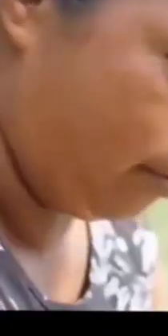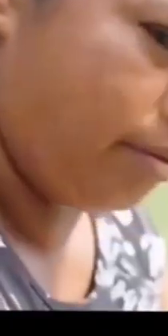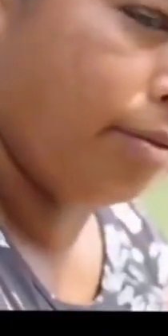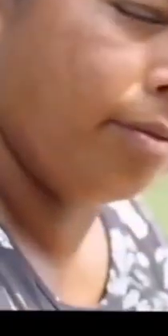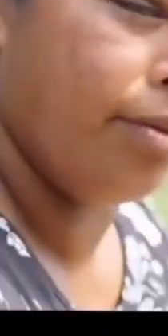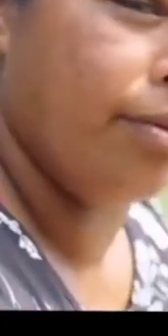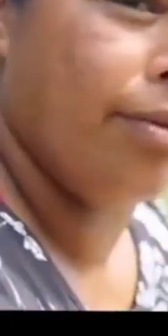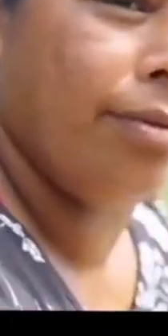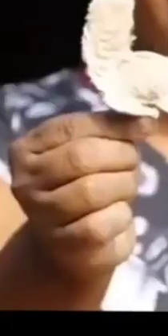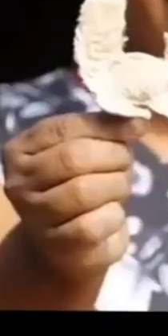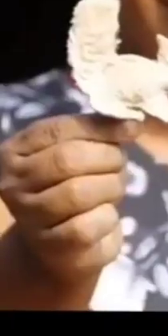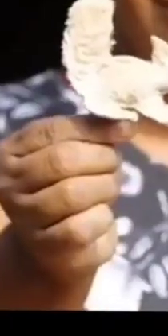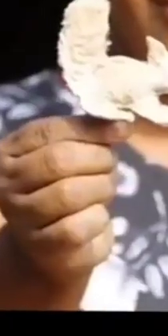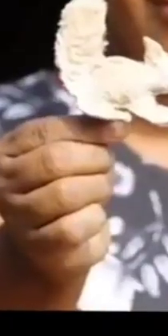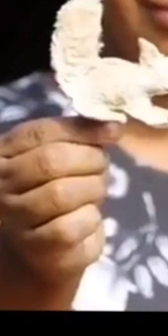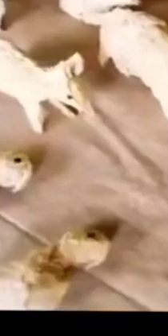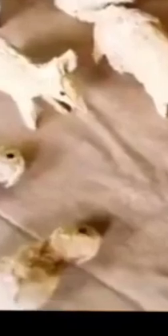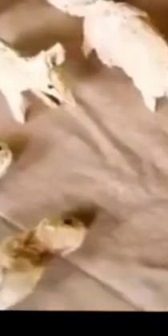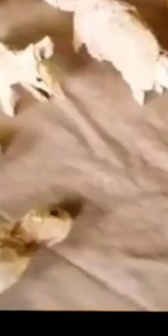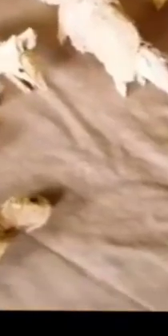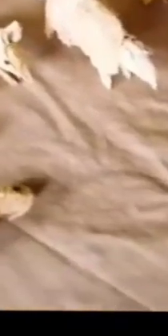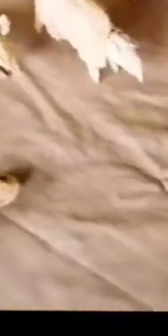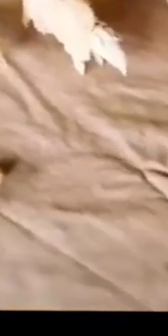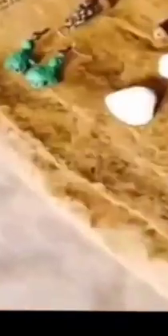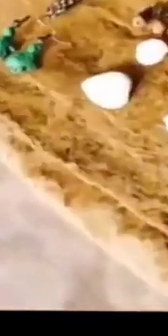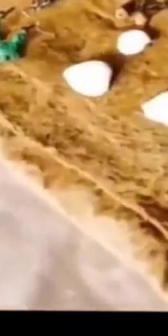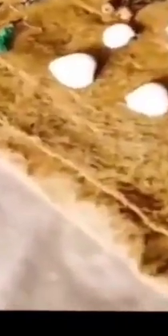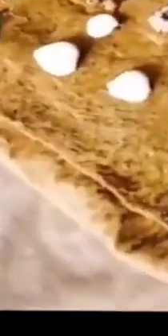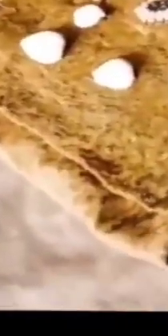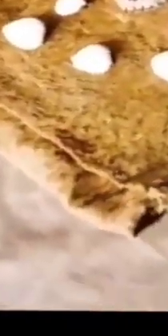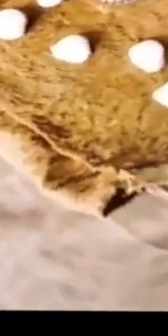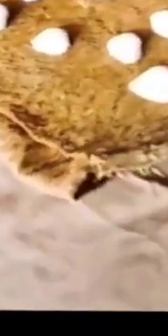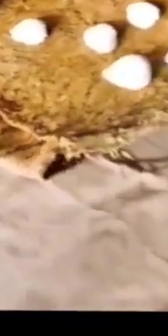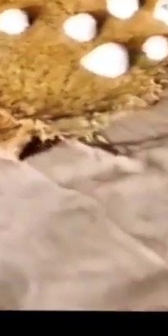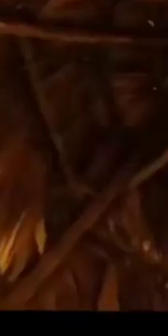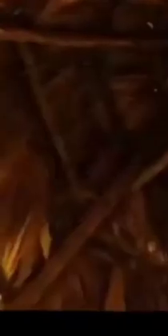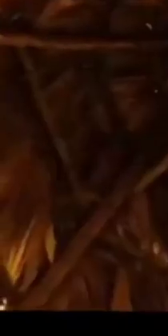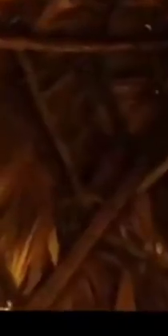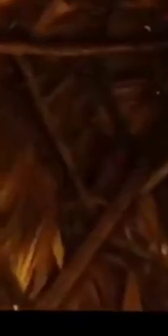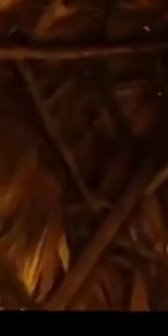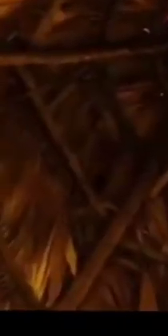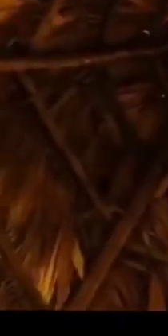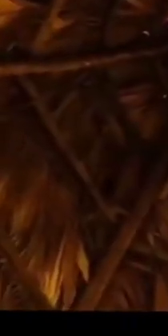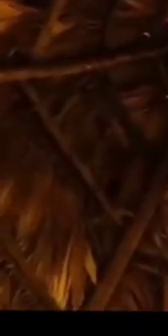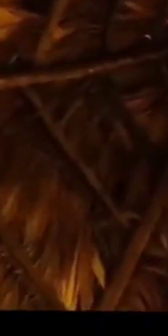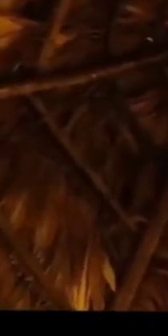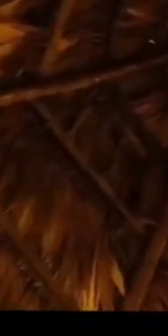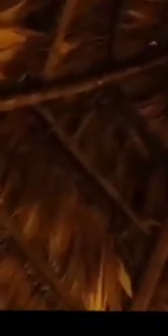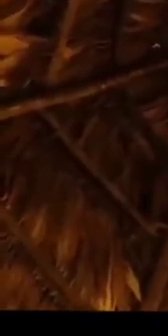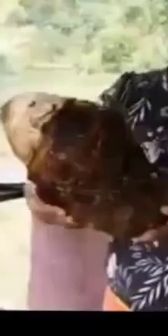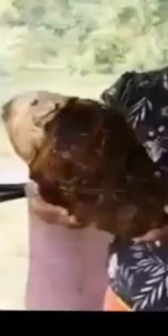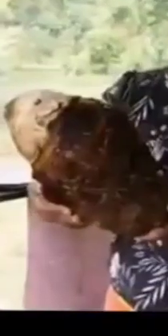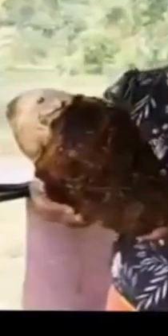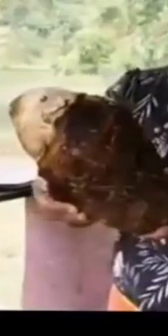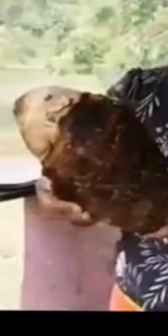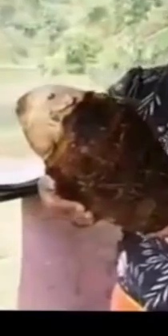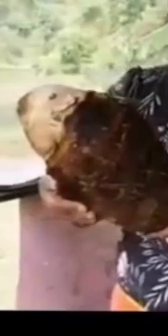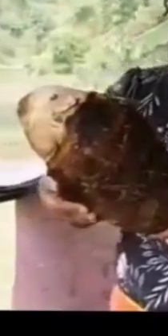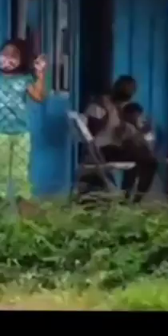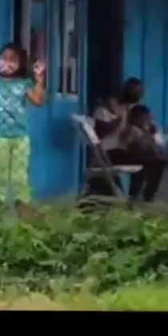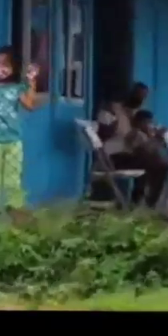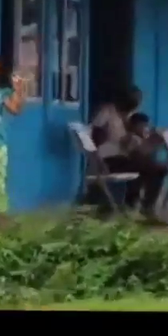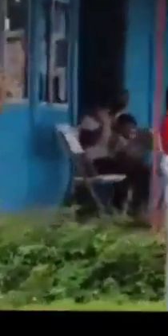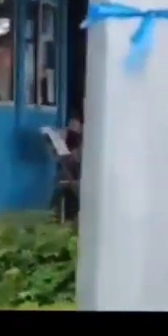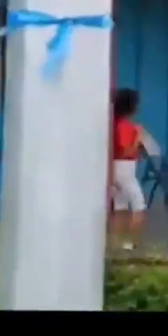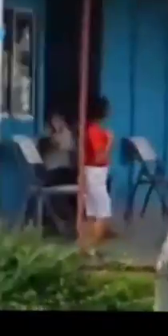estas tierras antes que nosotros Martínez hogar de orgullo indígena cultura cavécar que nos enseña De dónde venimos